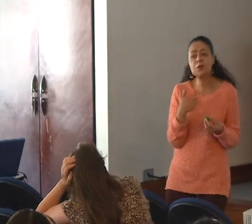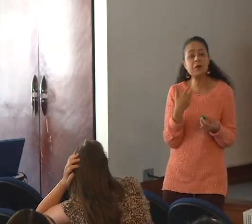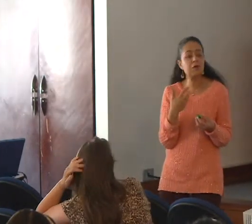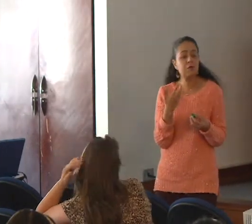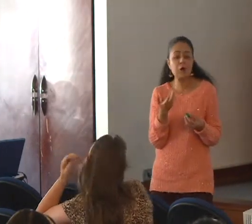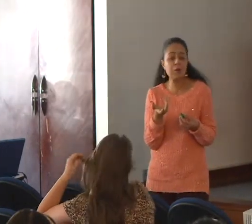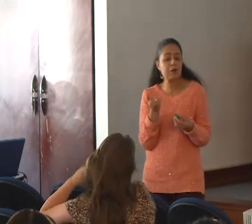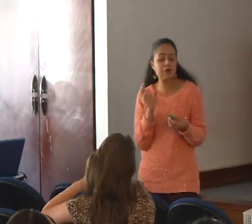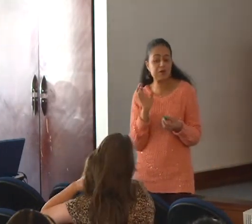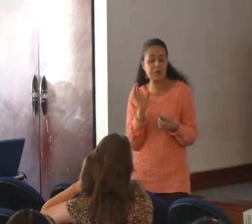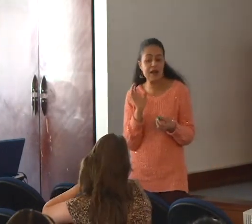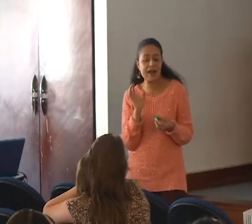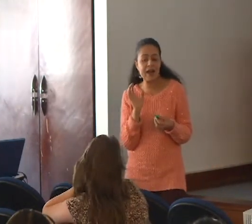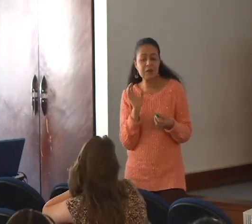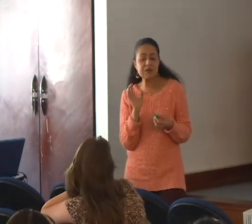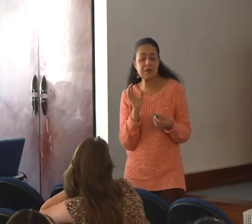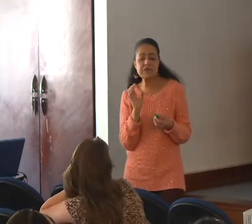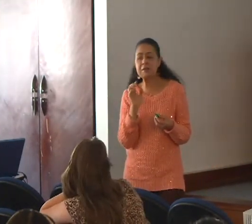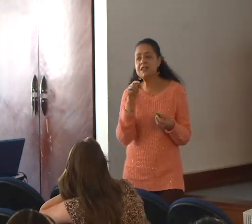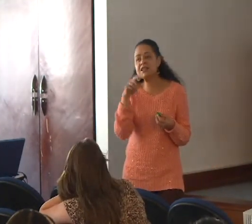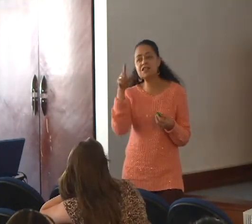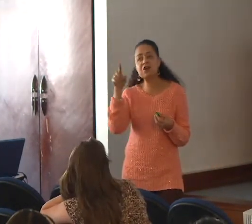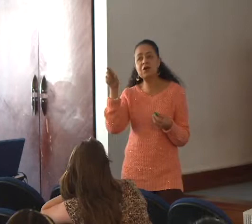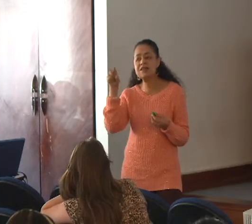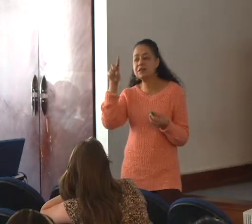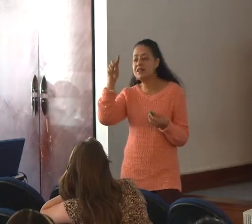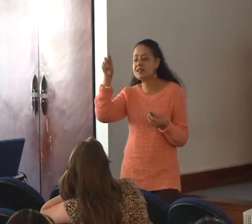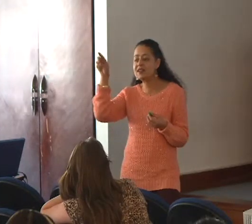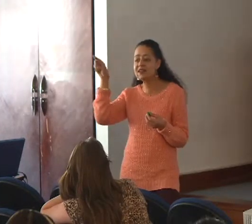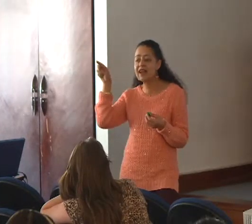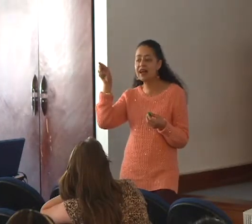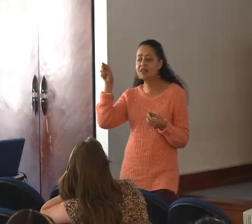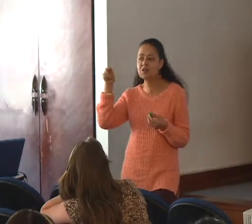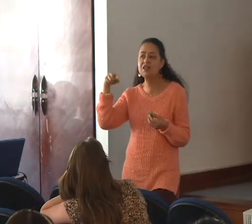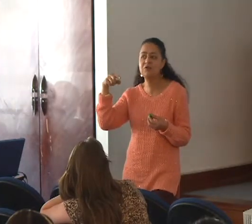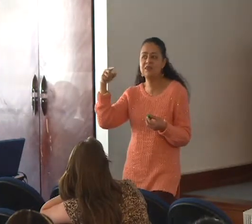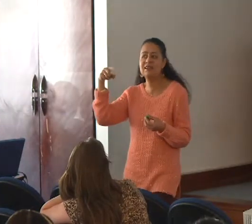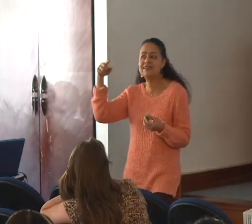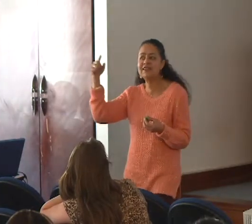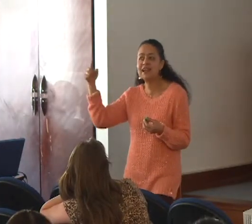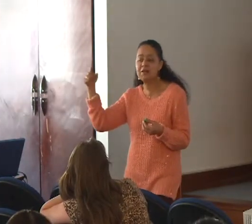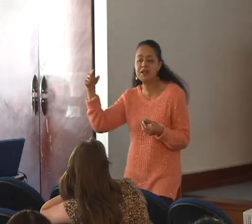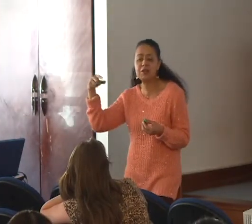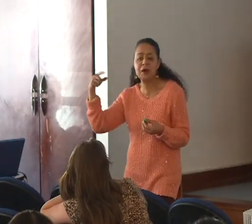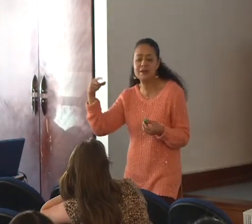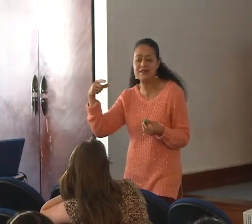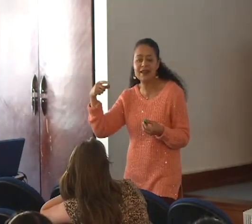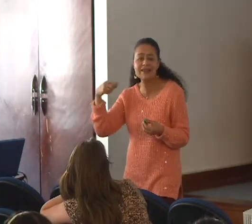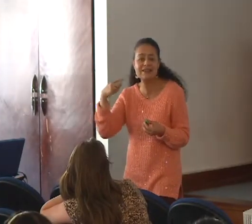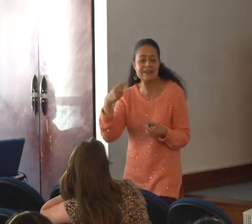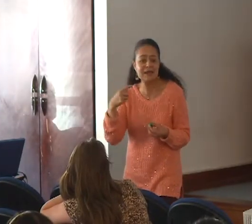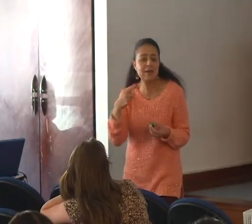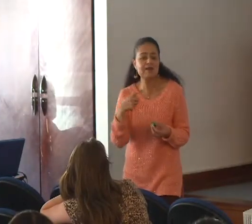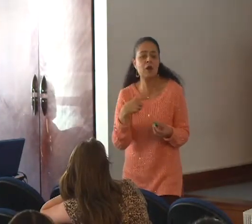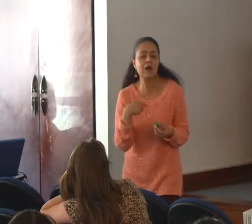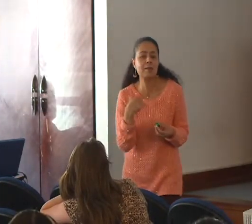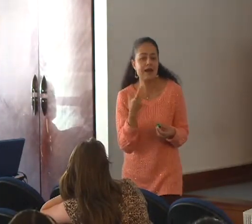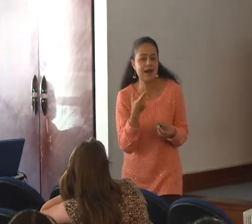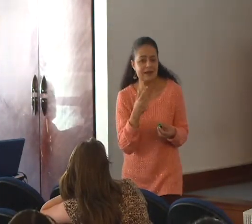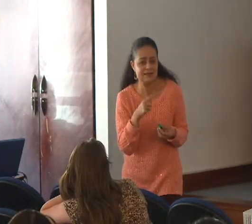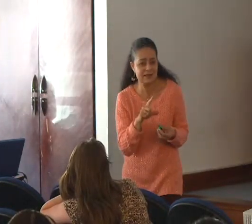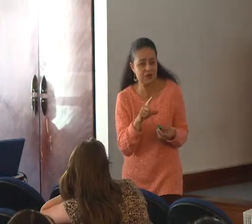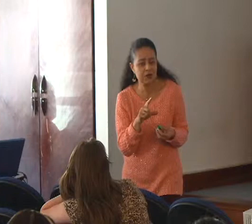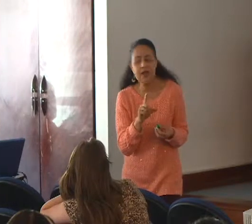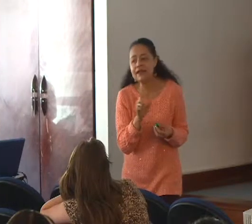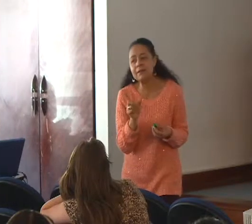comunicativo, ¿sí? Si yo no me vinculo como profesional, pues evidentemente el chico va a terminar señalando y del señalamiento va a pasar